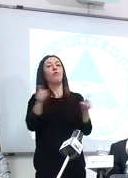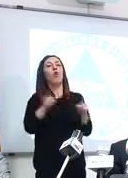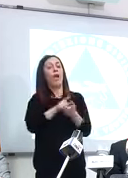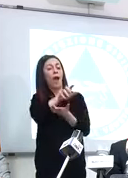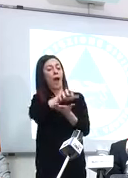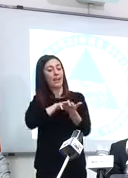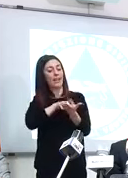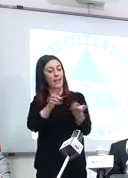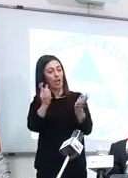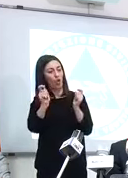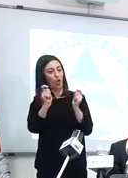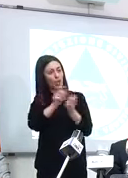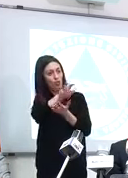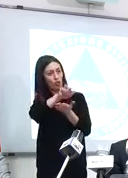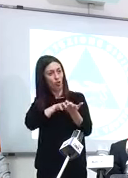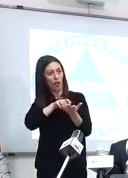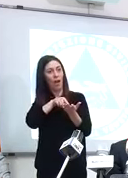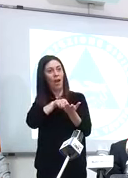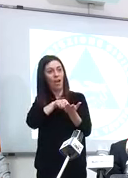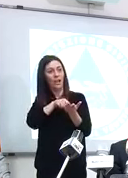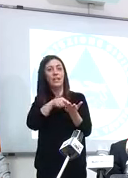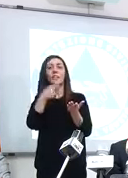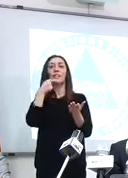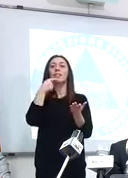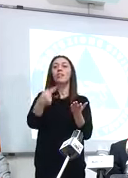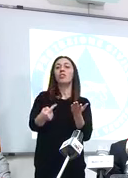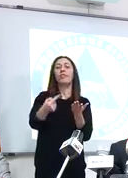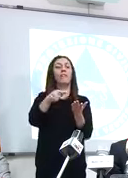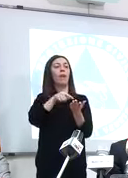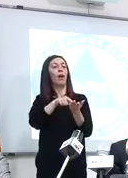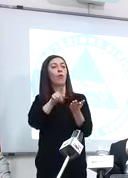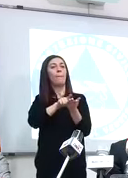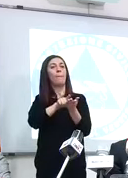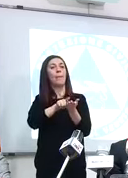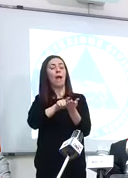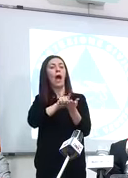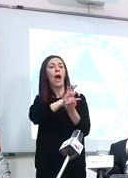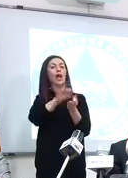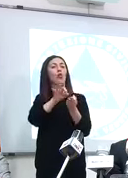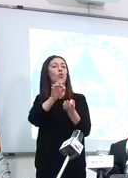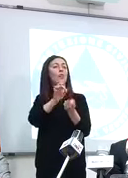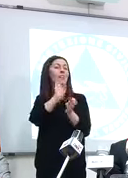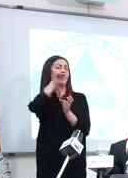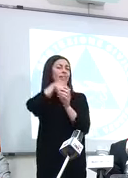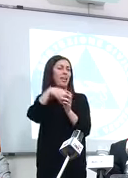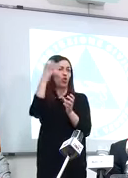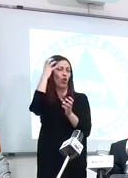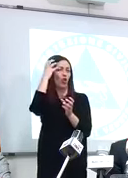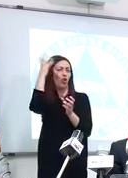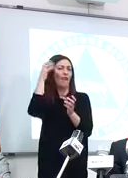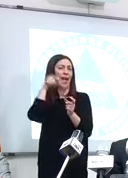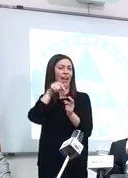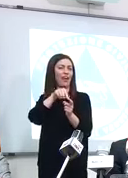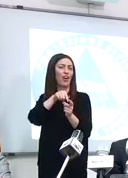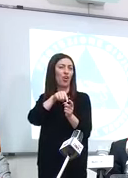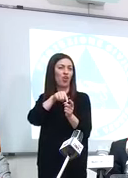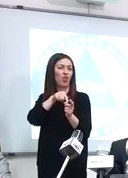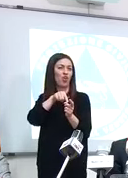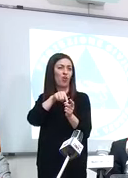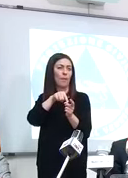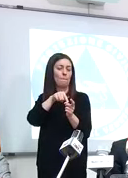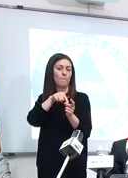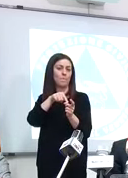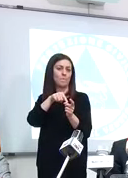li pompavate perché erano sottosegretari di un governo, no? E quali sottosegretari? Ora un problema di memoria, se è